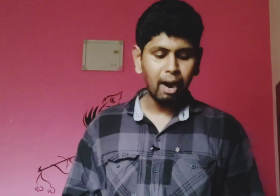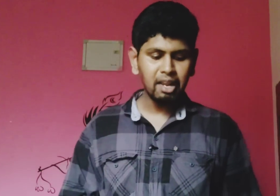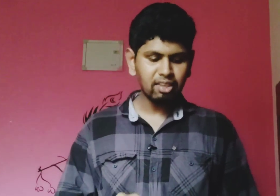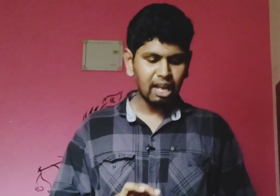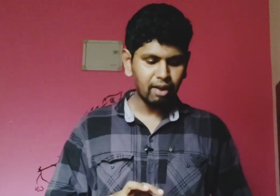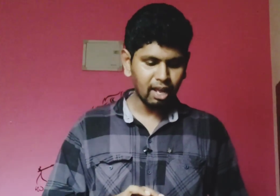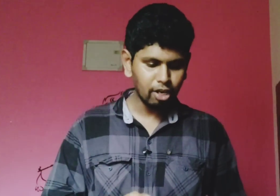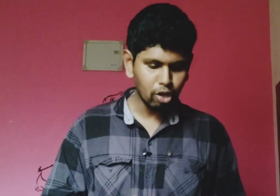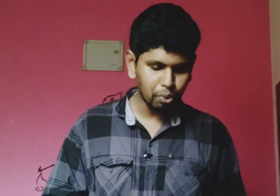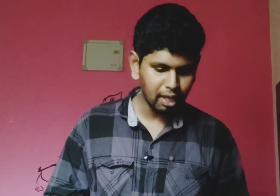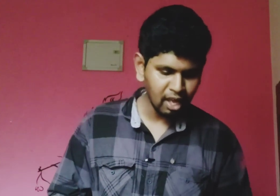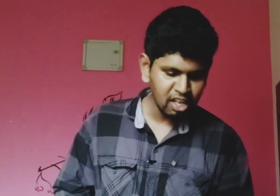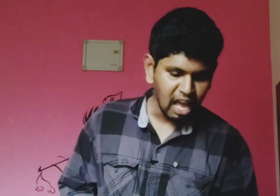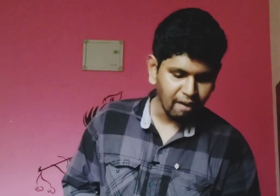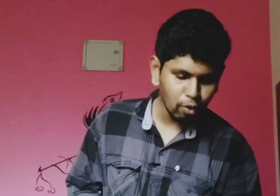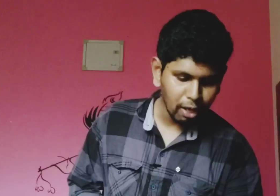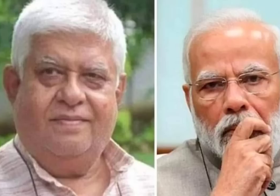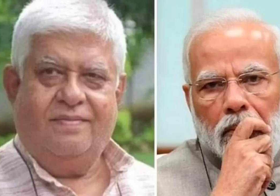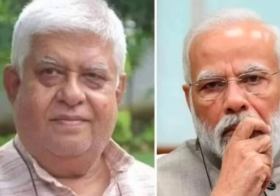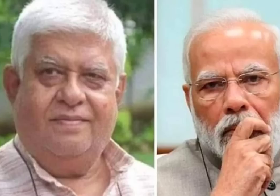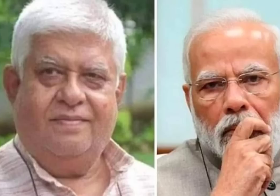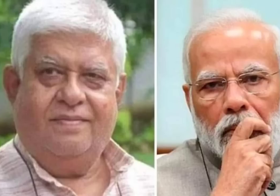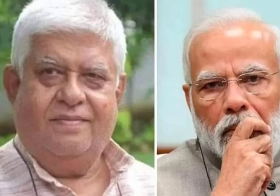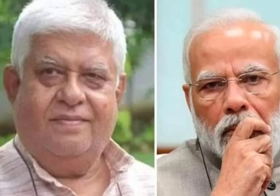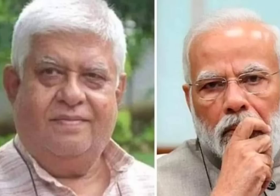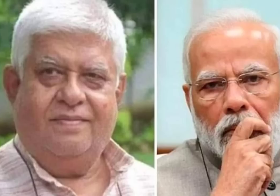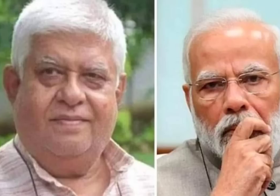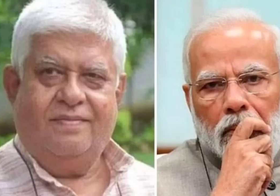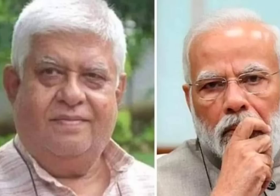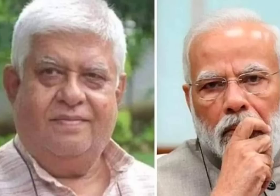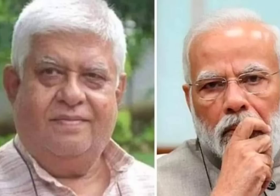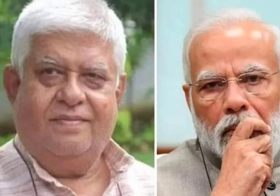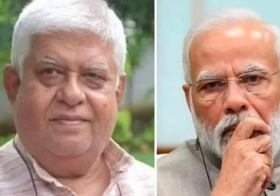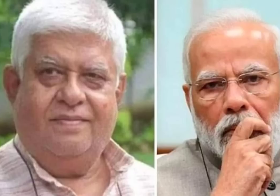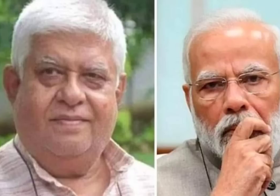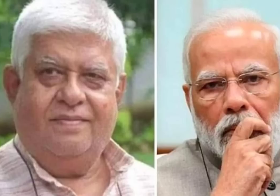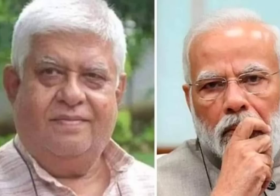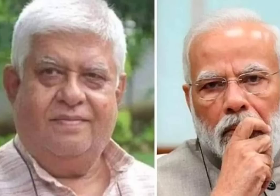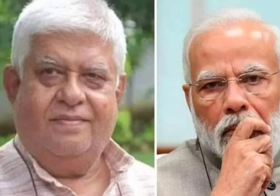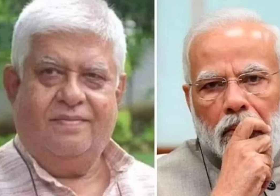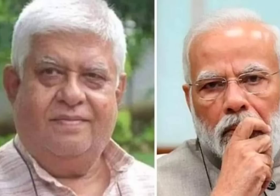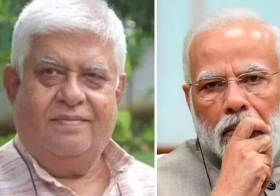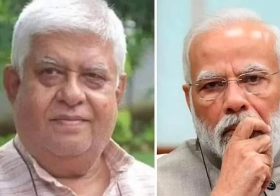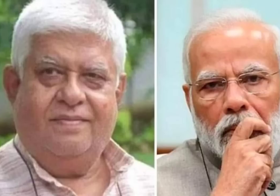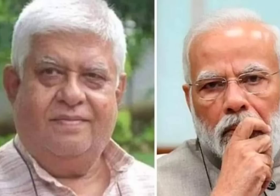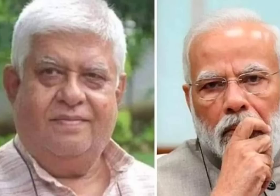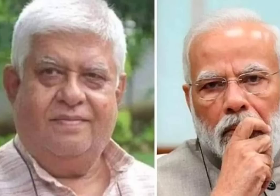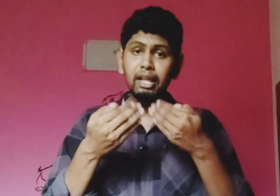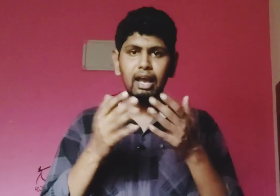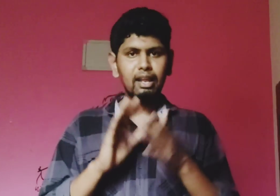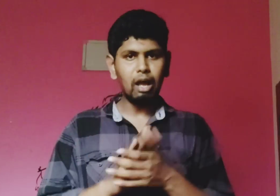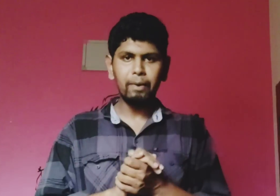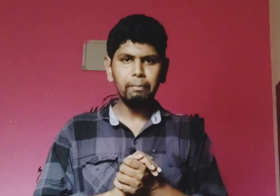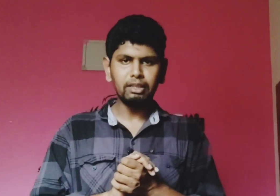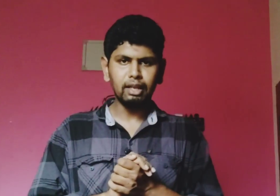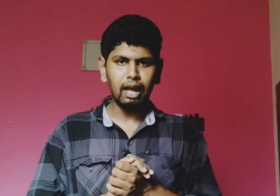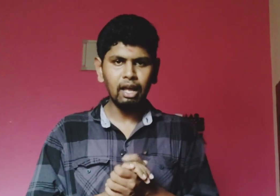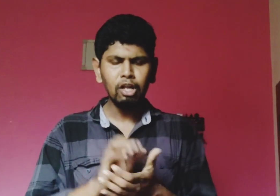மாநில தலைவராக இருக்கக்கூடிய அவருடைய பேர் என்ன அப்படின்னா ராஜா படேரியா, அதுதான் அவருடைய பேரு. அவர் என்ன பண்ணியிருக்காரு அப்படின்னு பாத்தீங்கன்னா,